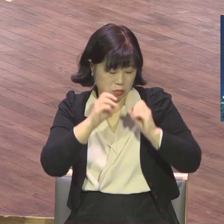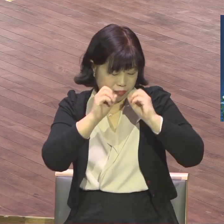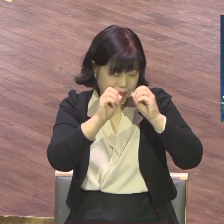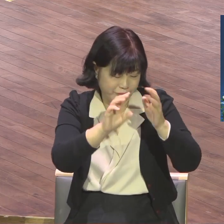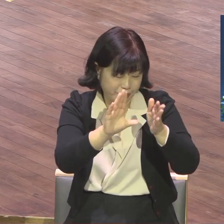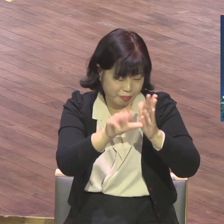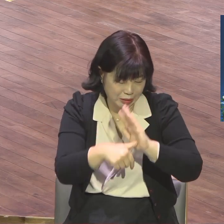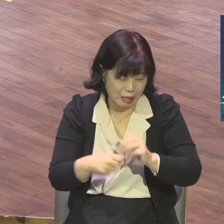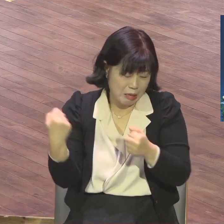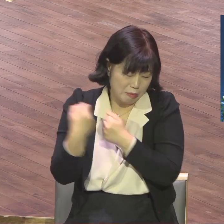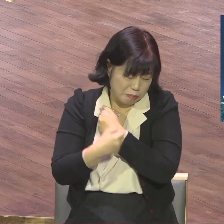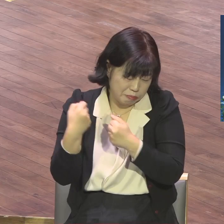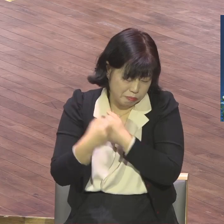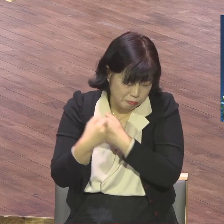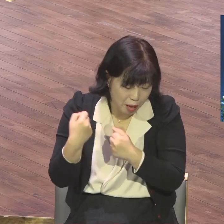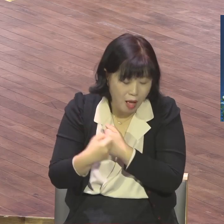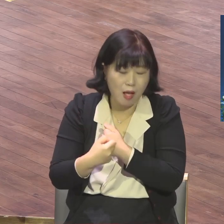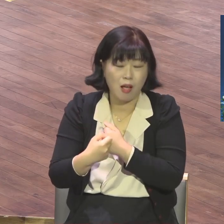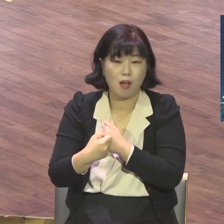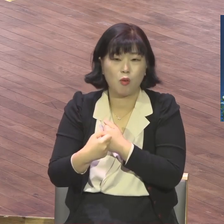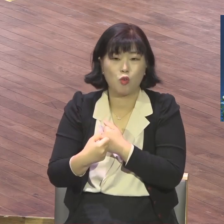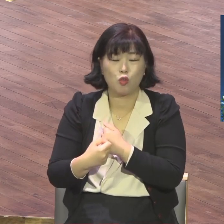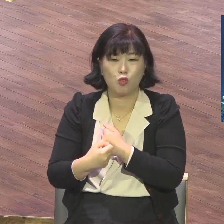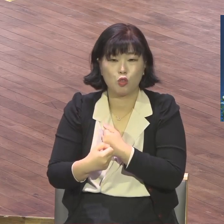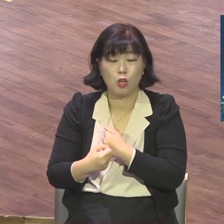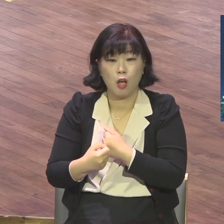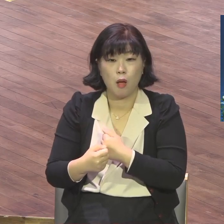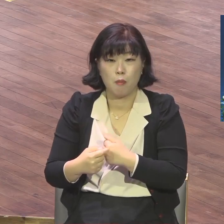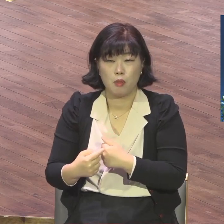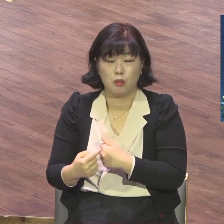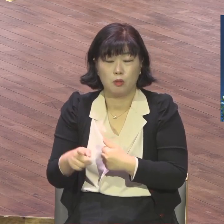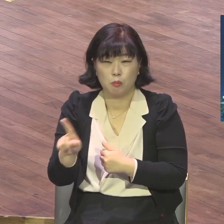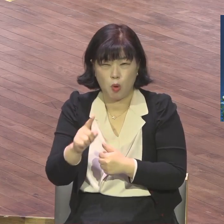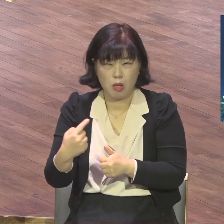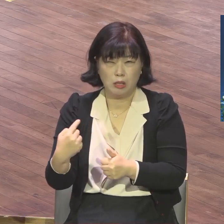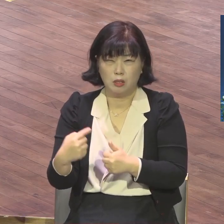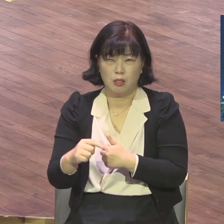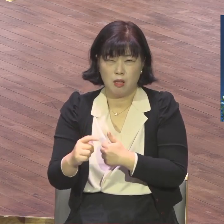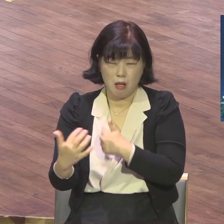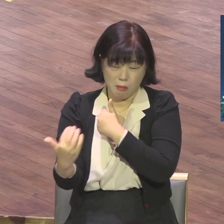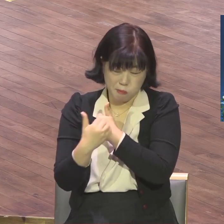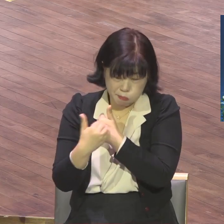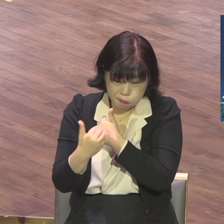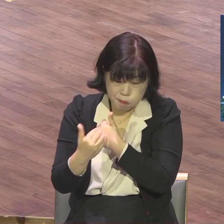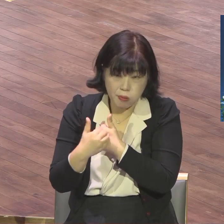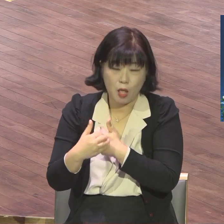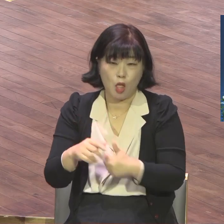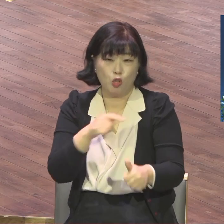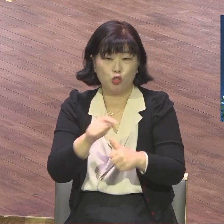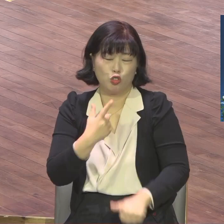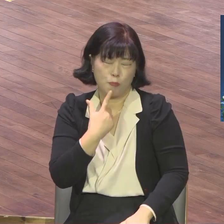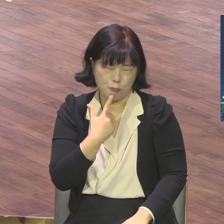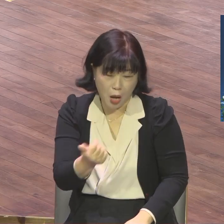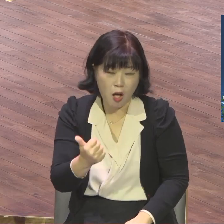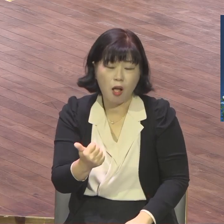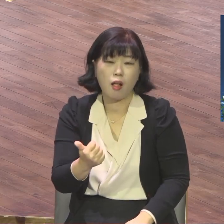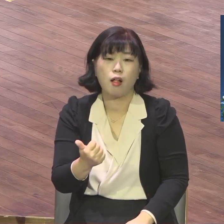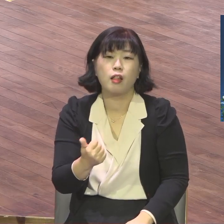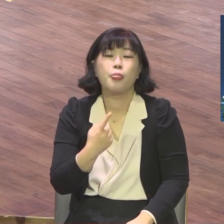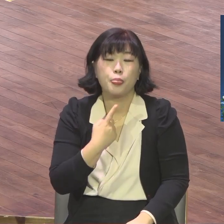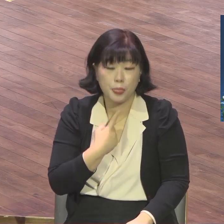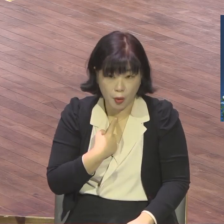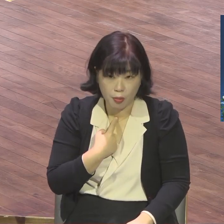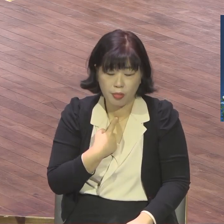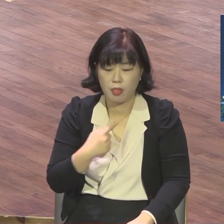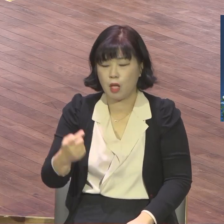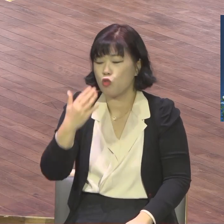줬냐? 유대인들이 줬어요. 바울을 너무 괴롭혔으면 30년 동안 바울의 선교 여행 핍박사라